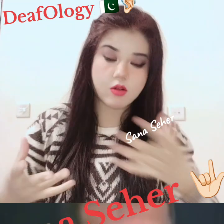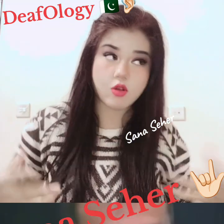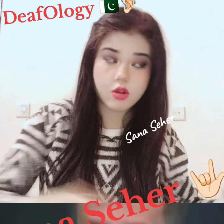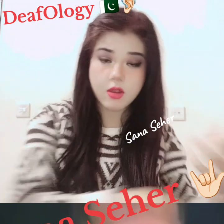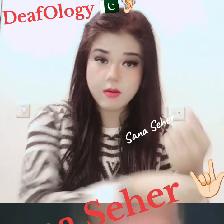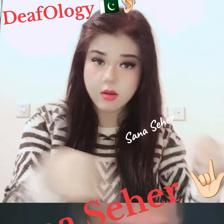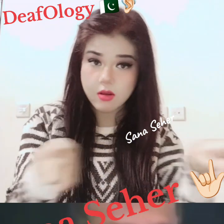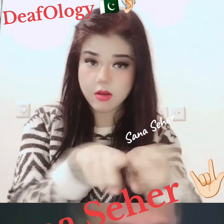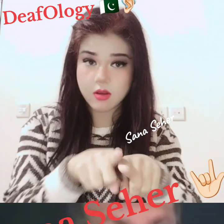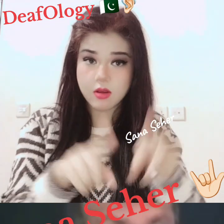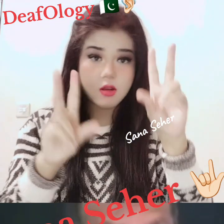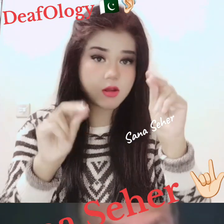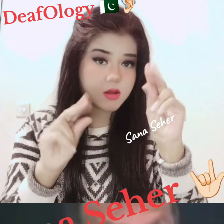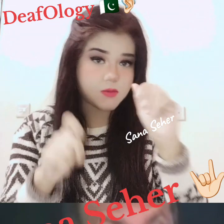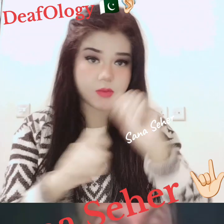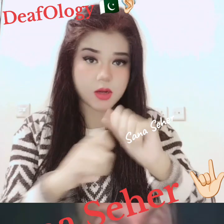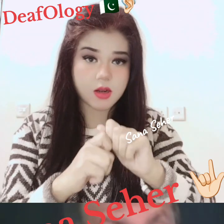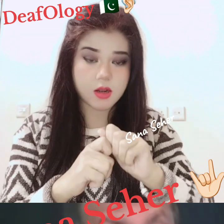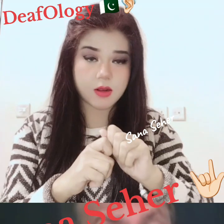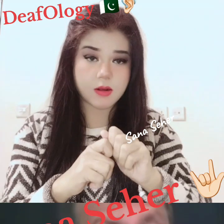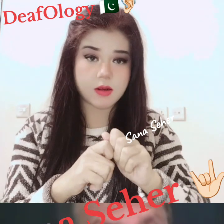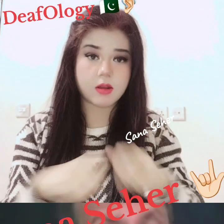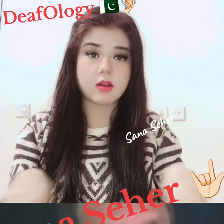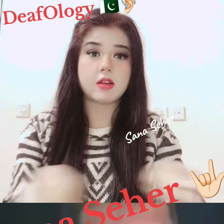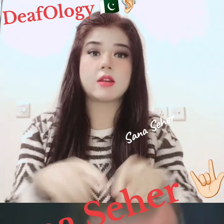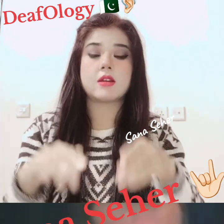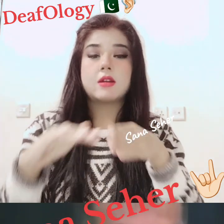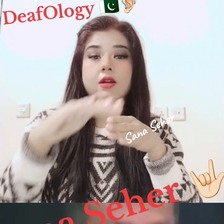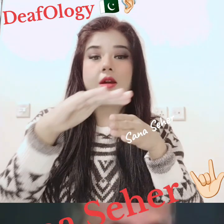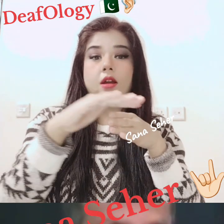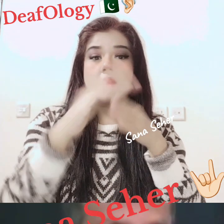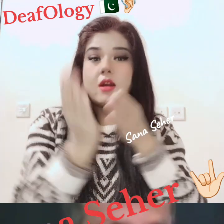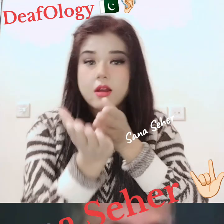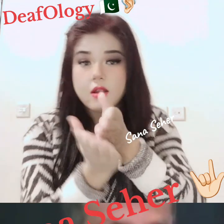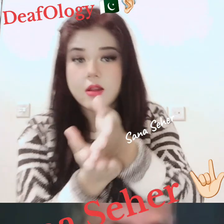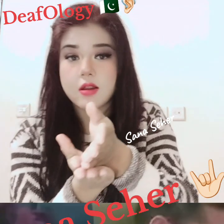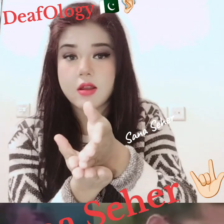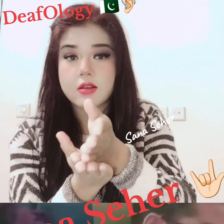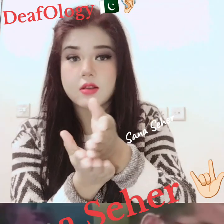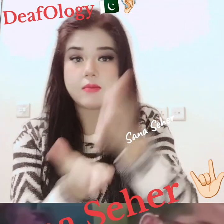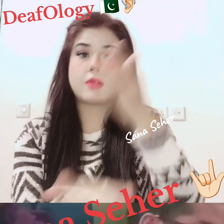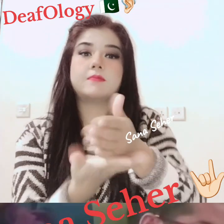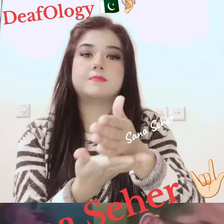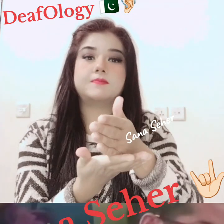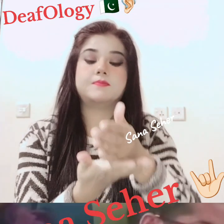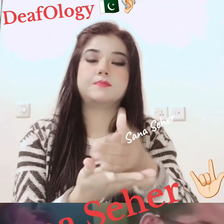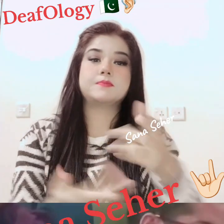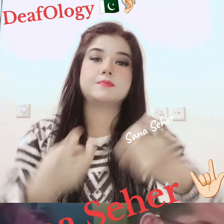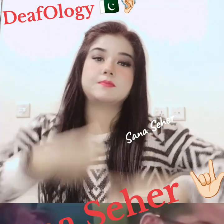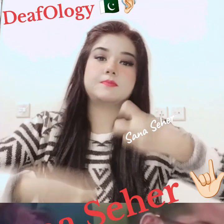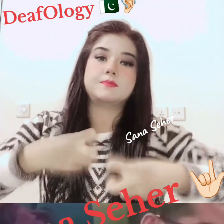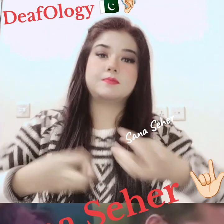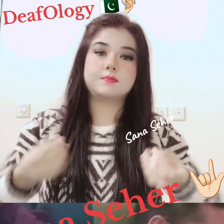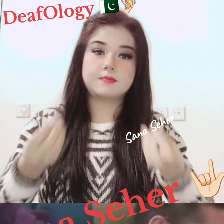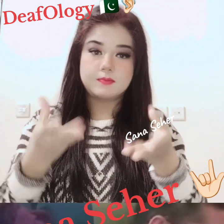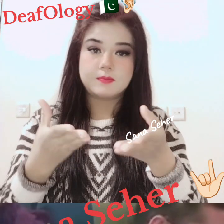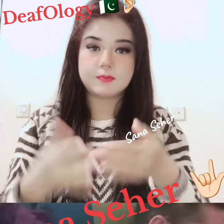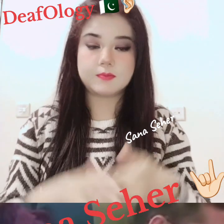بنا رہے ہیں؟ نہیں بنا رہے. وہ اس کے راستے میں حائل ہیں، کیونکہ یہ جنگ شروع ہوتی ہے یہاں